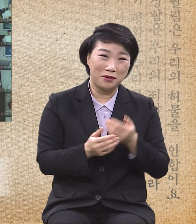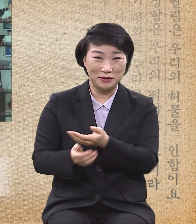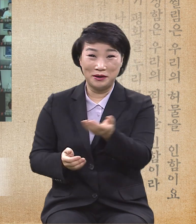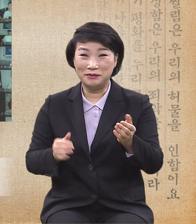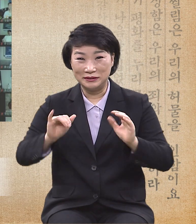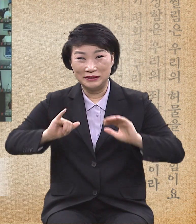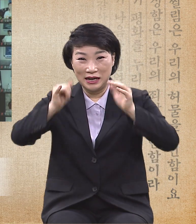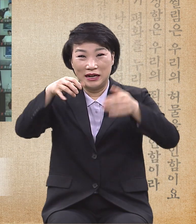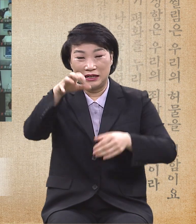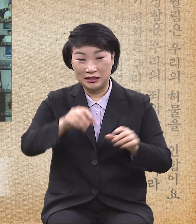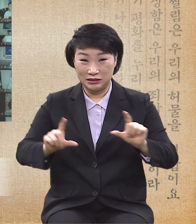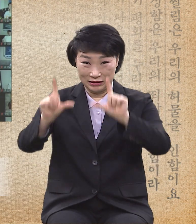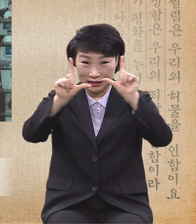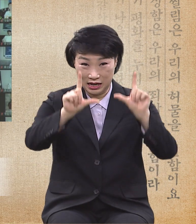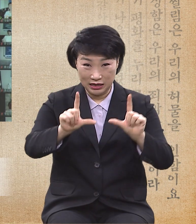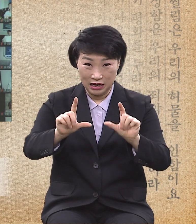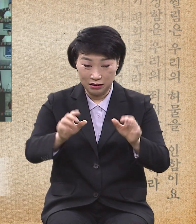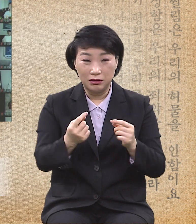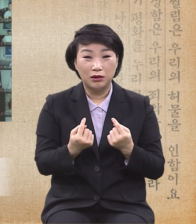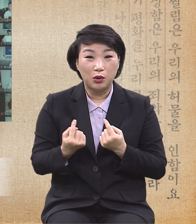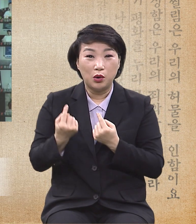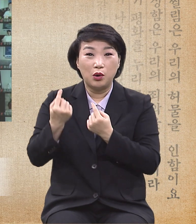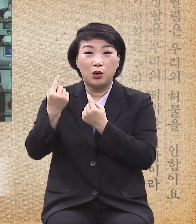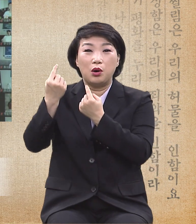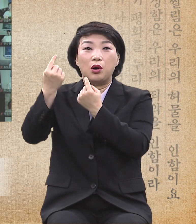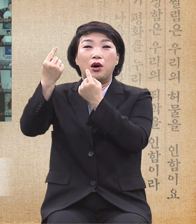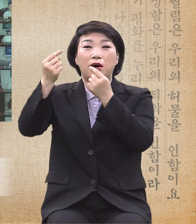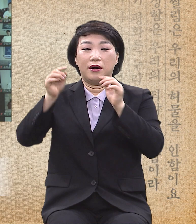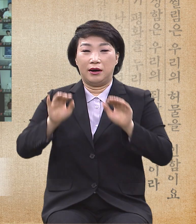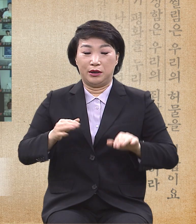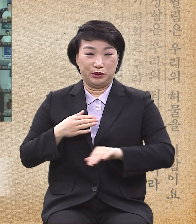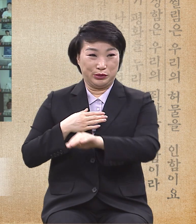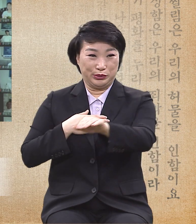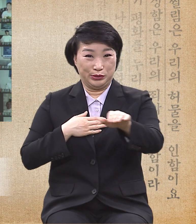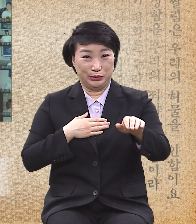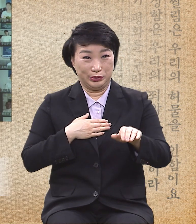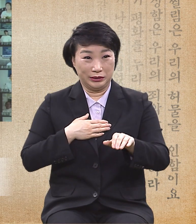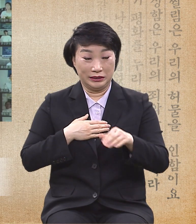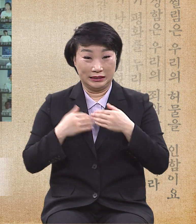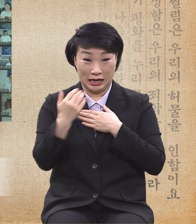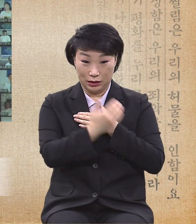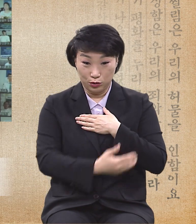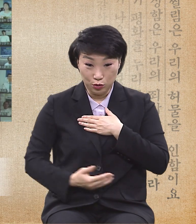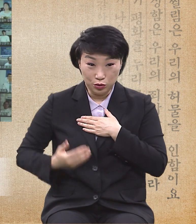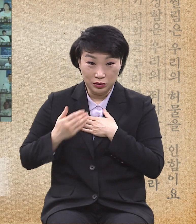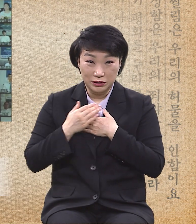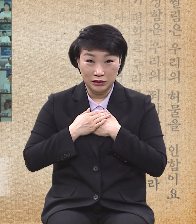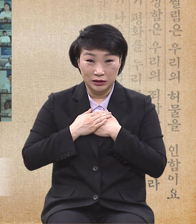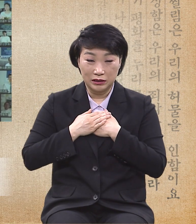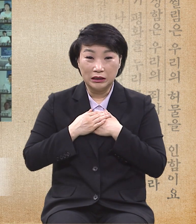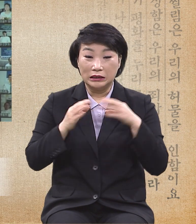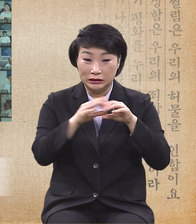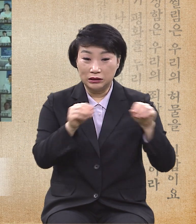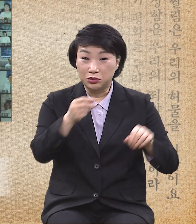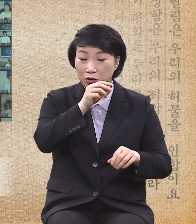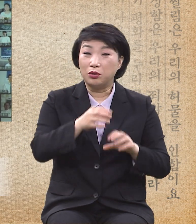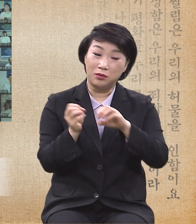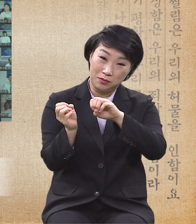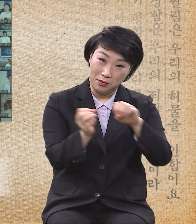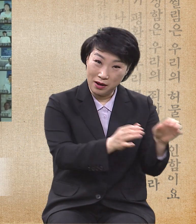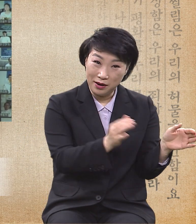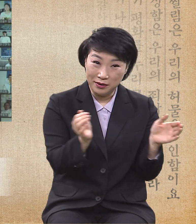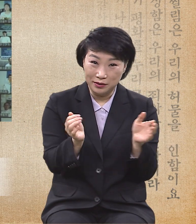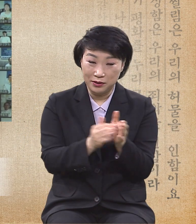그렇게 살다가 나이가 차면 우리는 내 육신을 한 줌의 흙으로